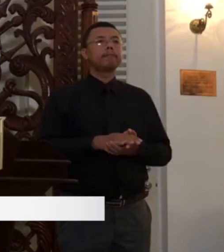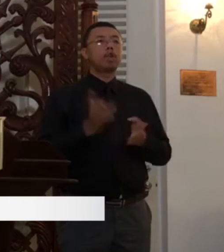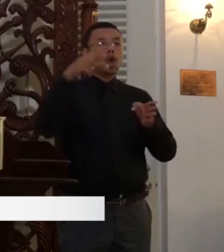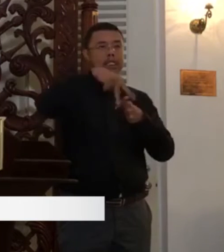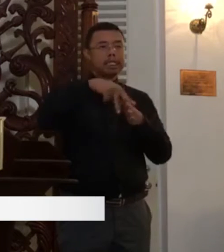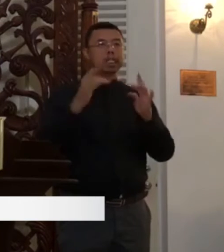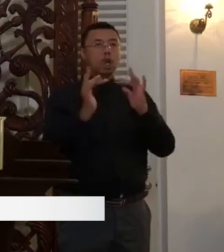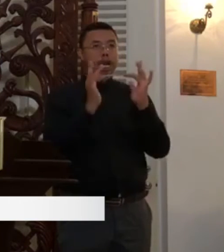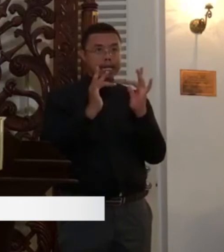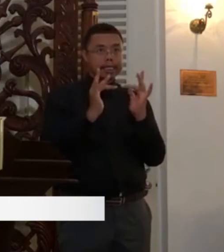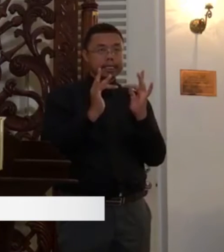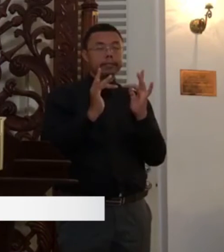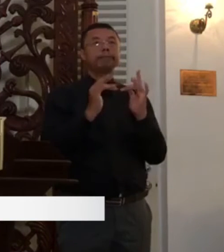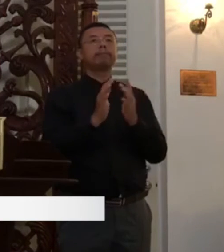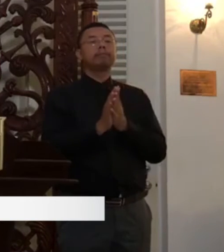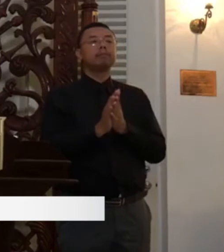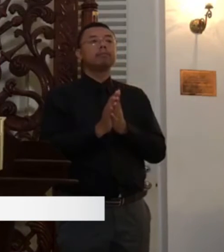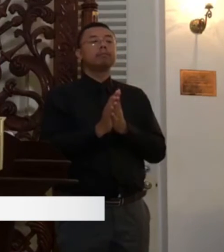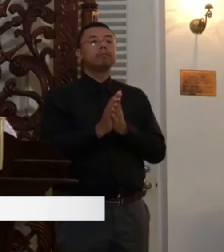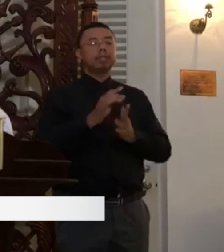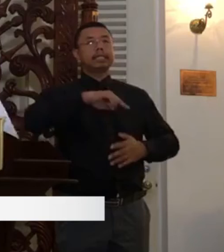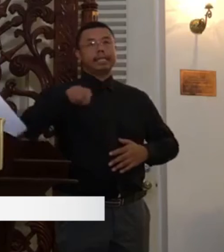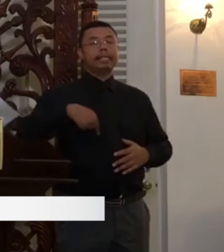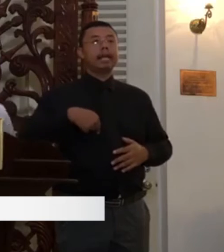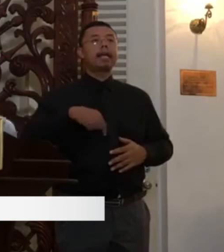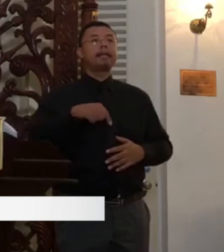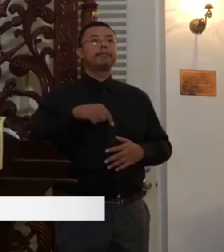ojek online kita akan